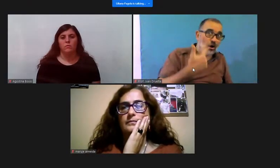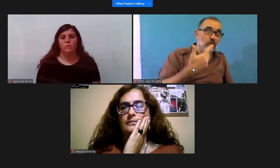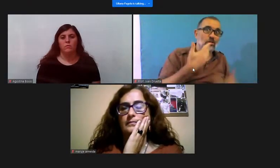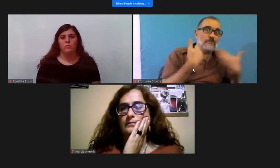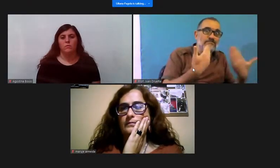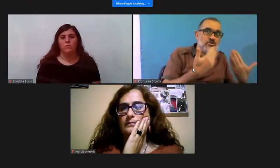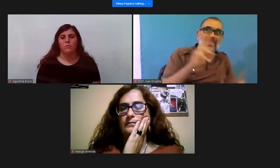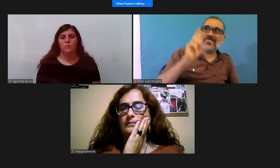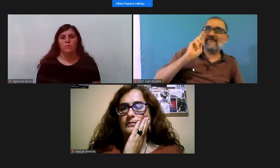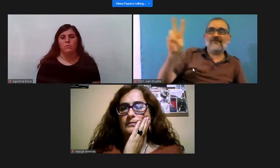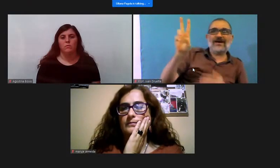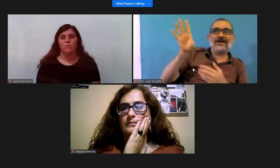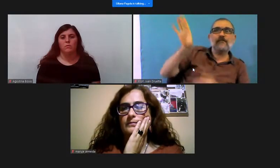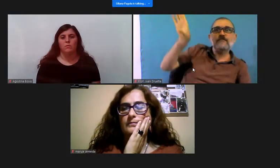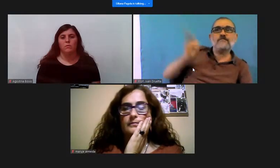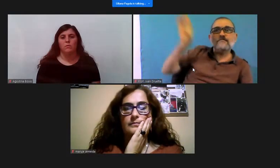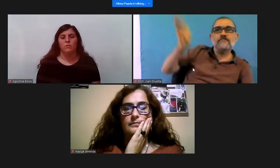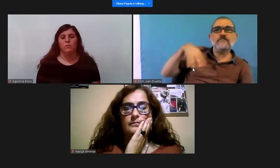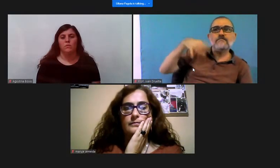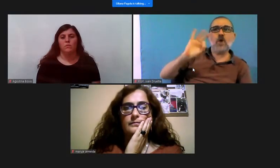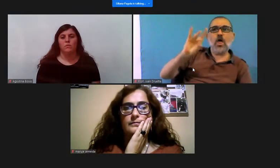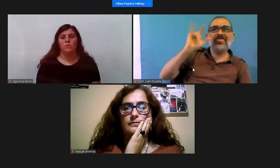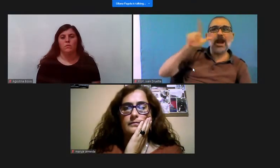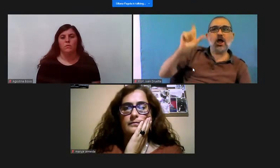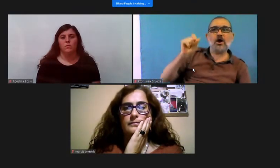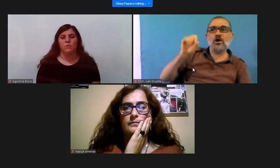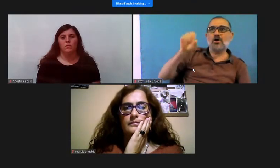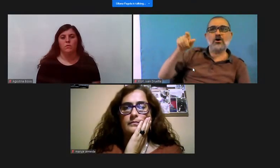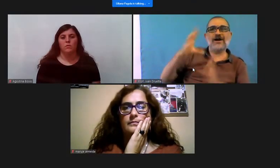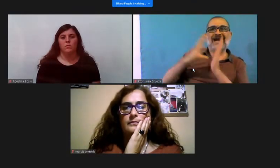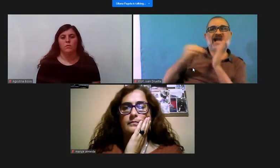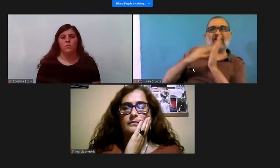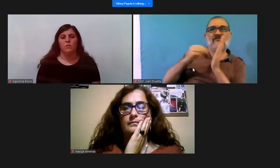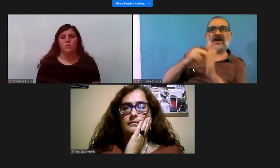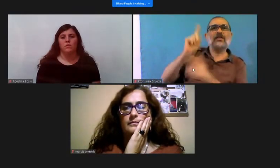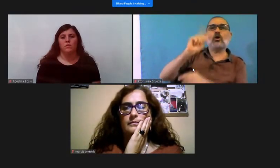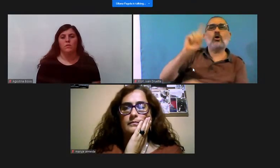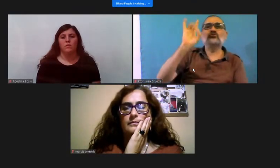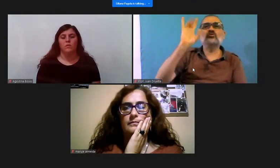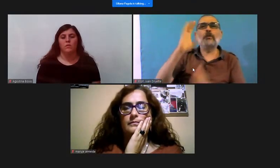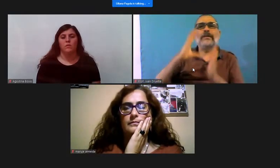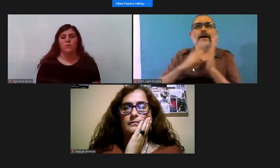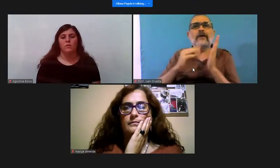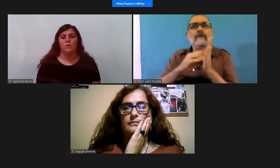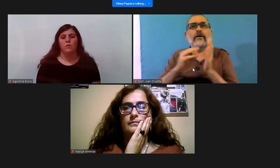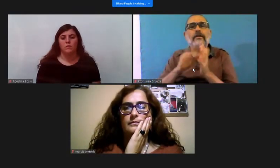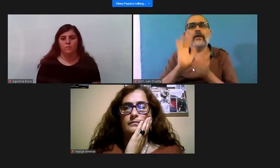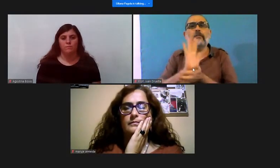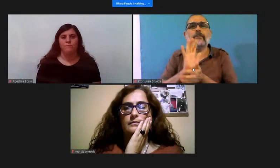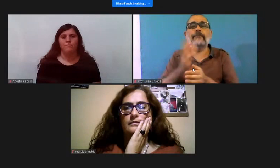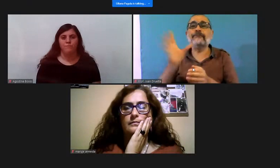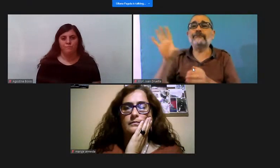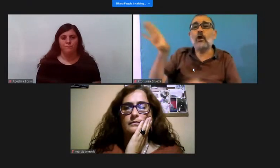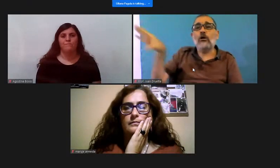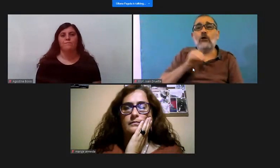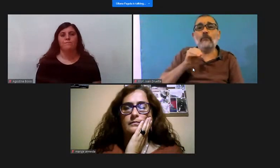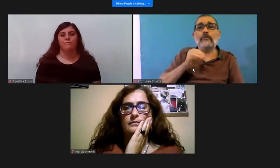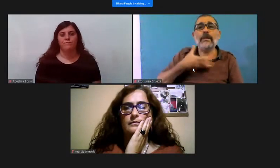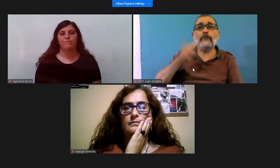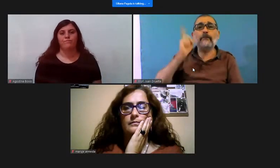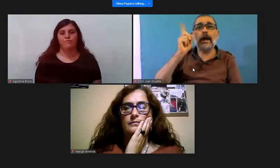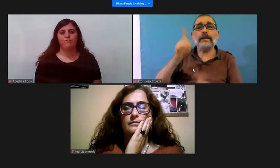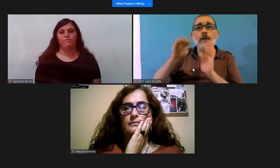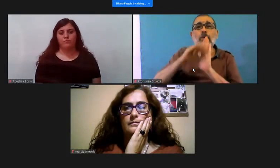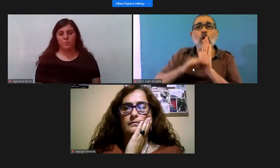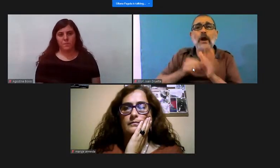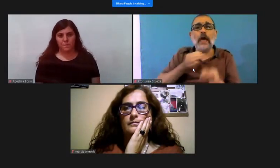algunos paradigmas para beneficio de los niños y las niñas sordas, ¿no? Poder ver un modelo de referente, no solamente